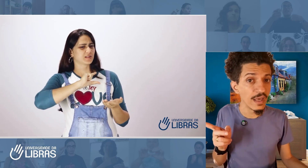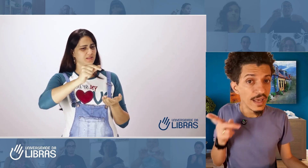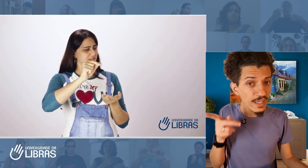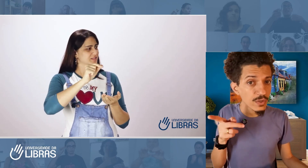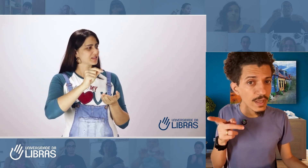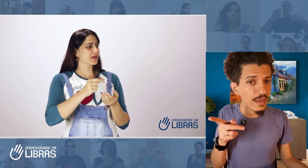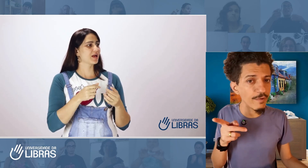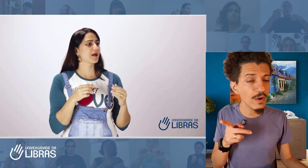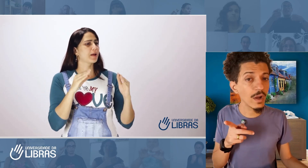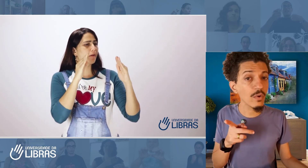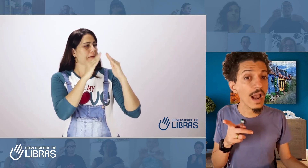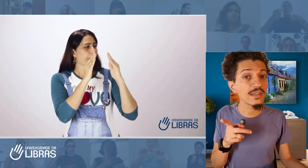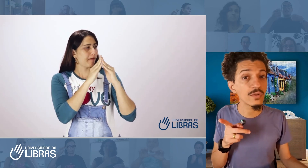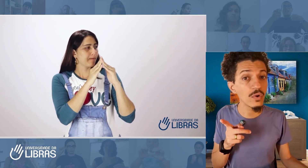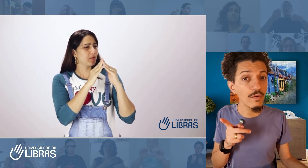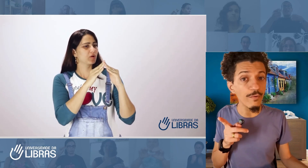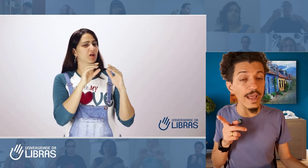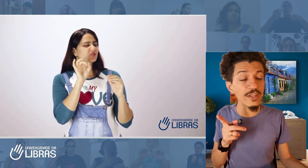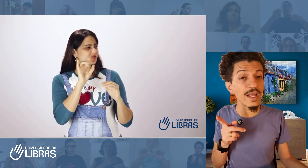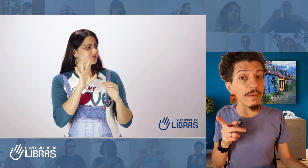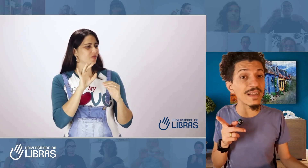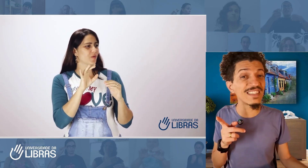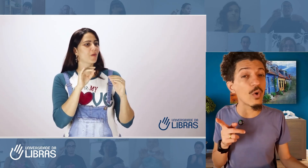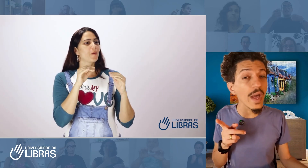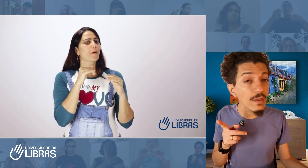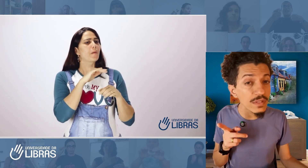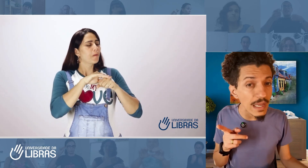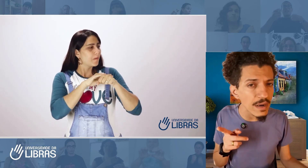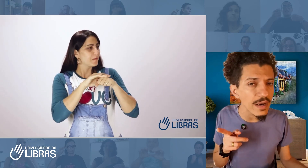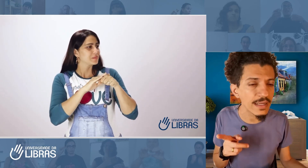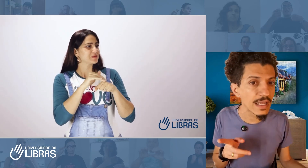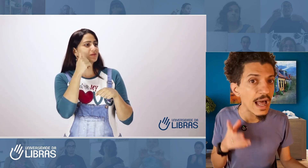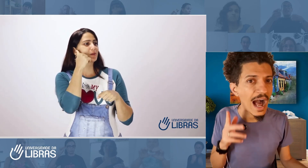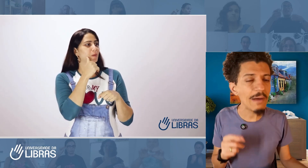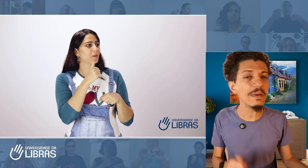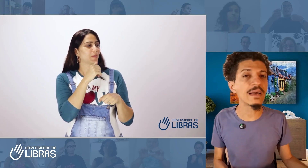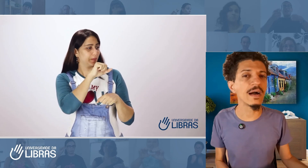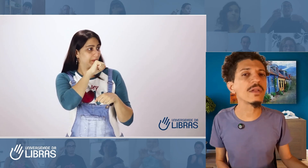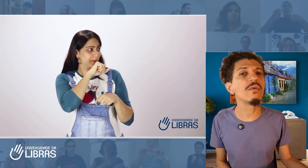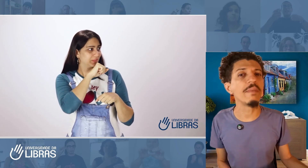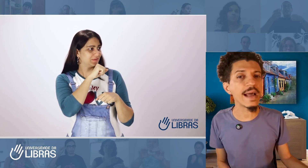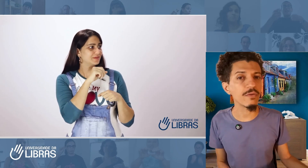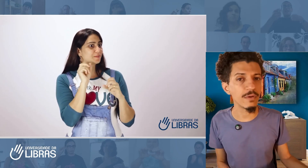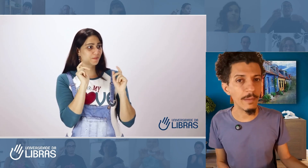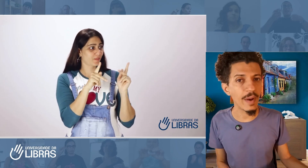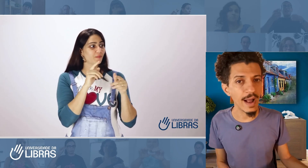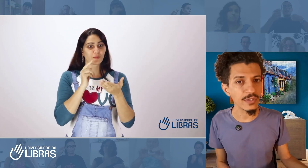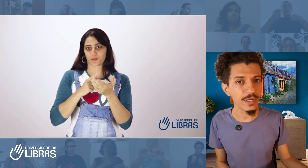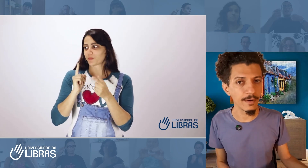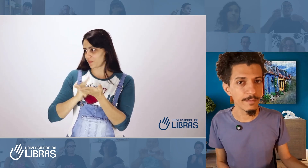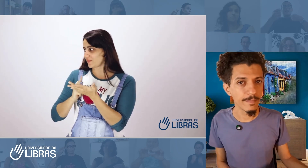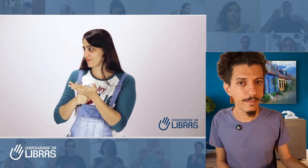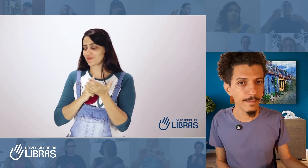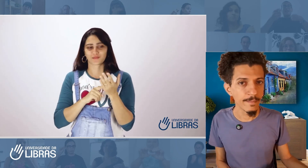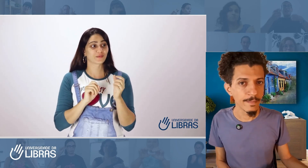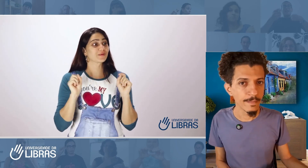ouvinte. Isso aqui foi quando ela se tornou fluente em Libras em 8 semanas, aplicando o método na